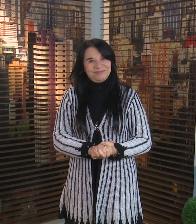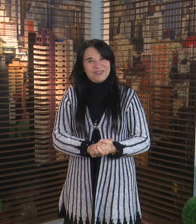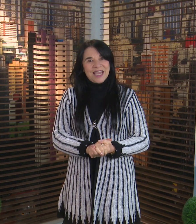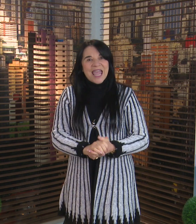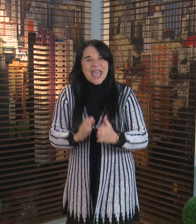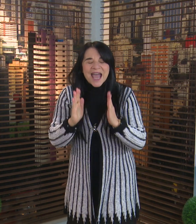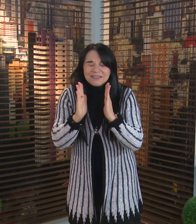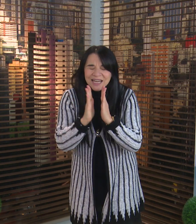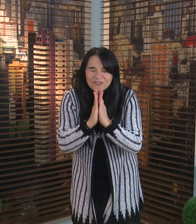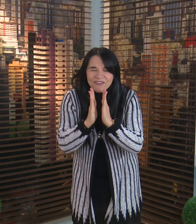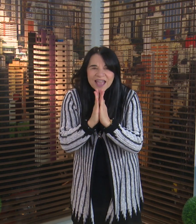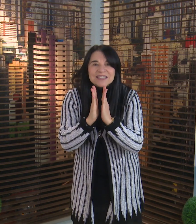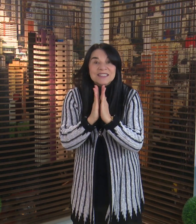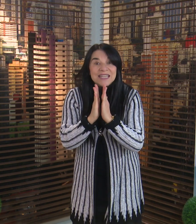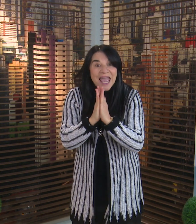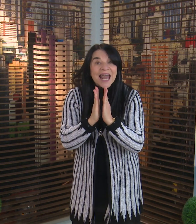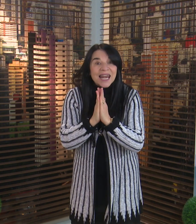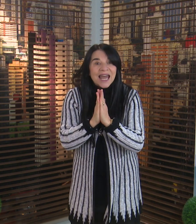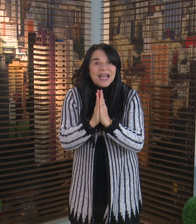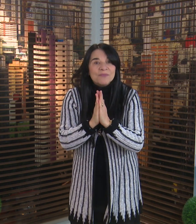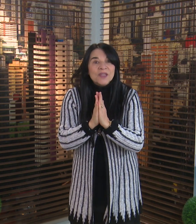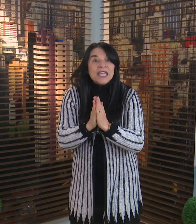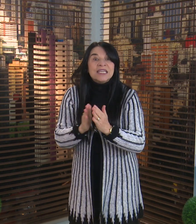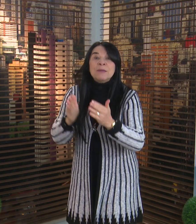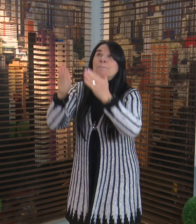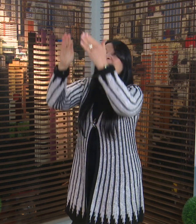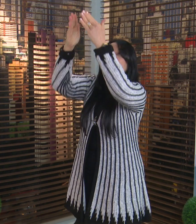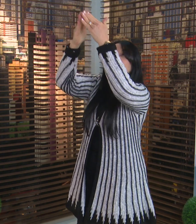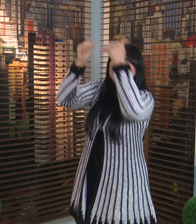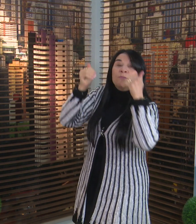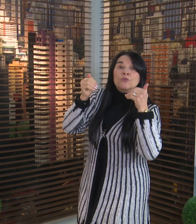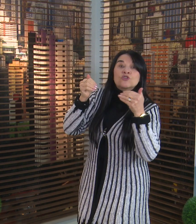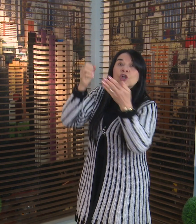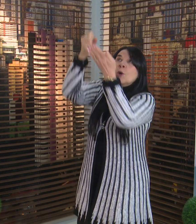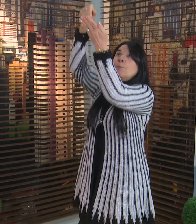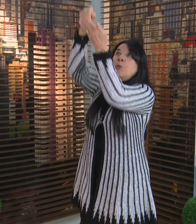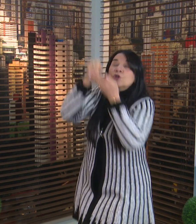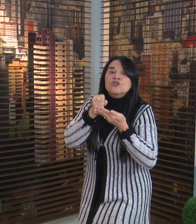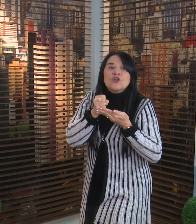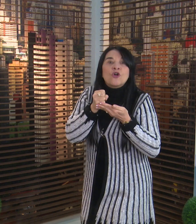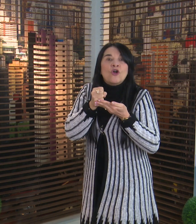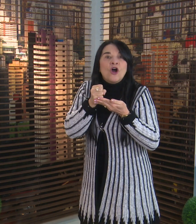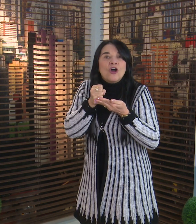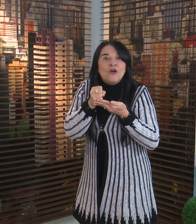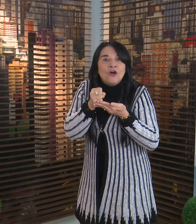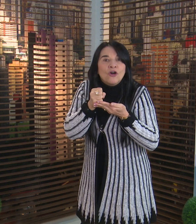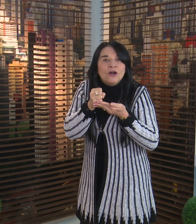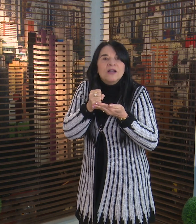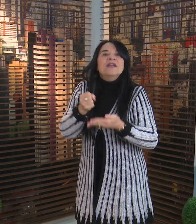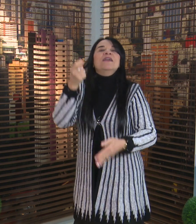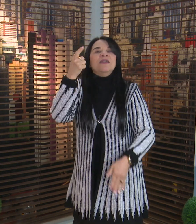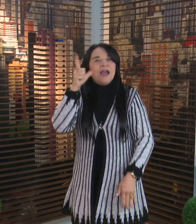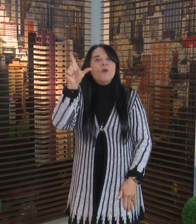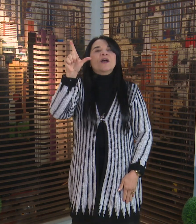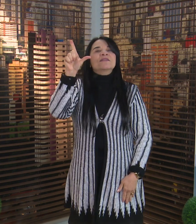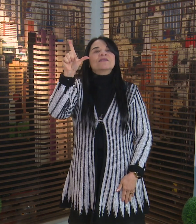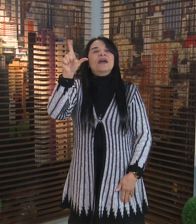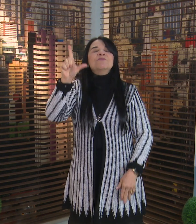É através dela que pedimos por socorro e